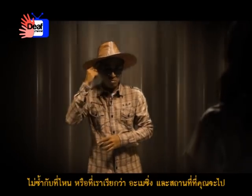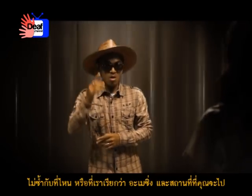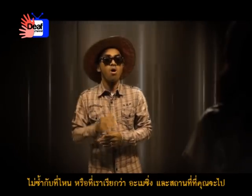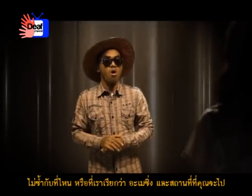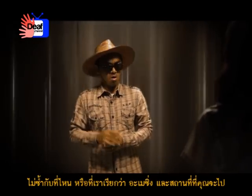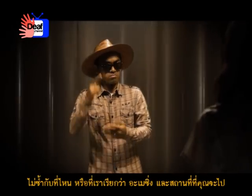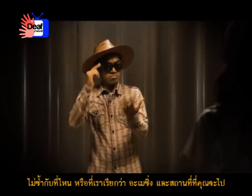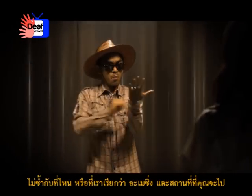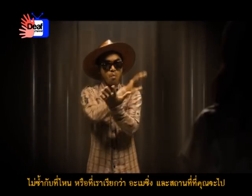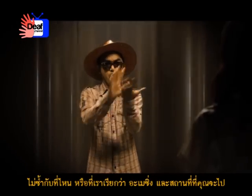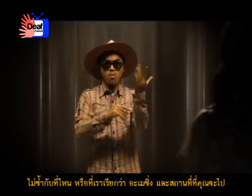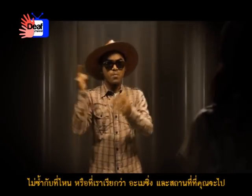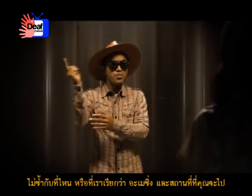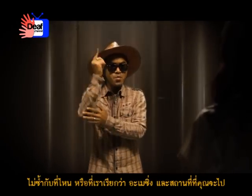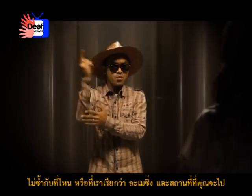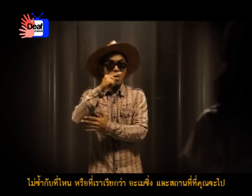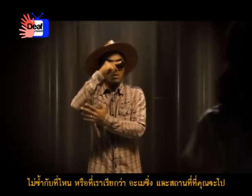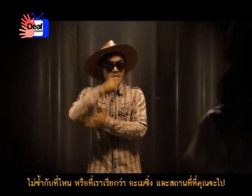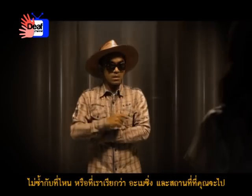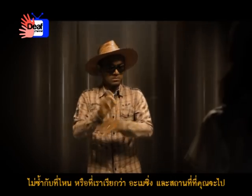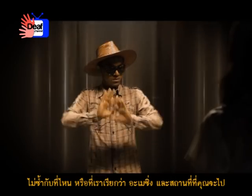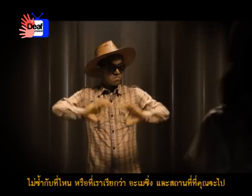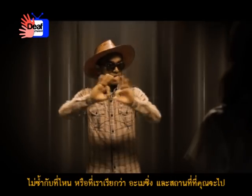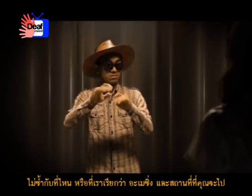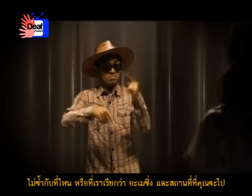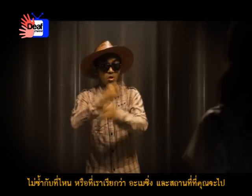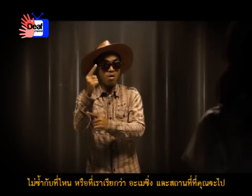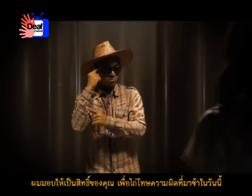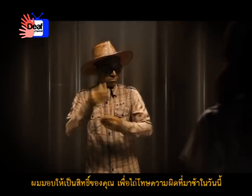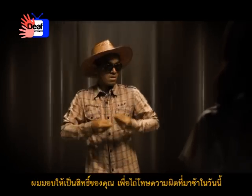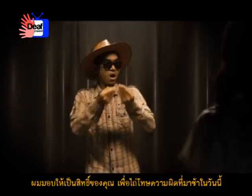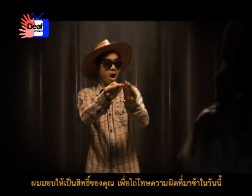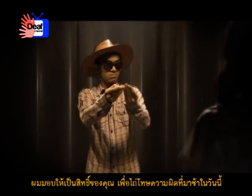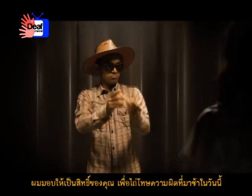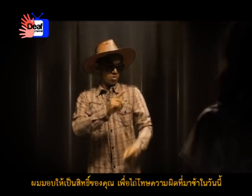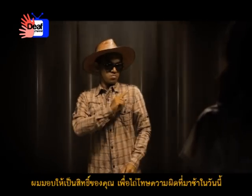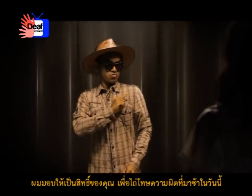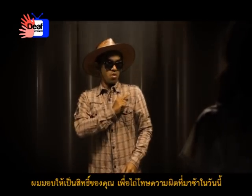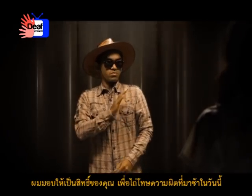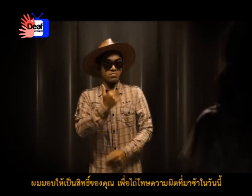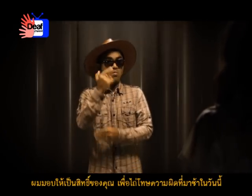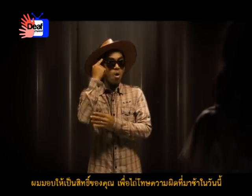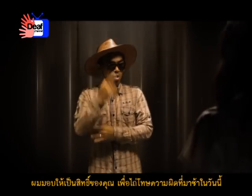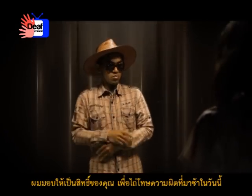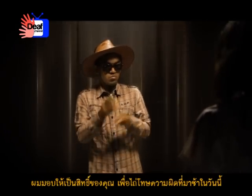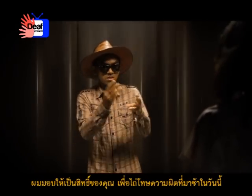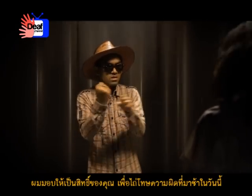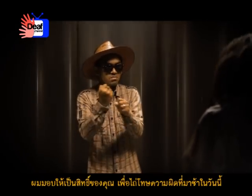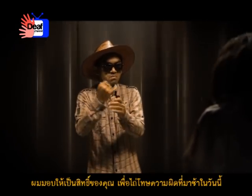รือที่เรารู้จักกันว่า Amazing และที่ที่เจ้าจะไปข้ามอบให้เป็นหน้าที่ของเจ้าเพื่อเป็นการไถ่โทษความผิด